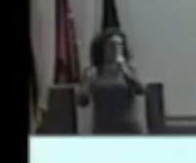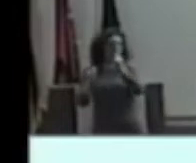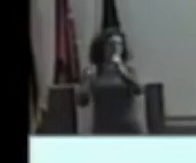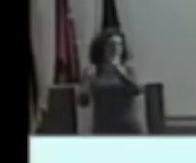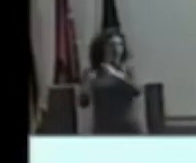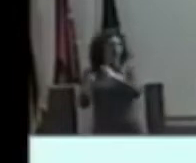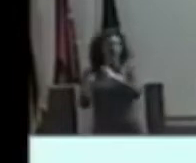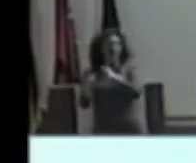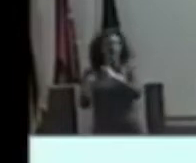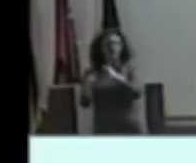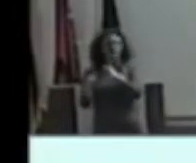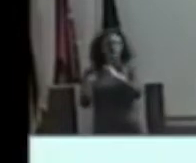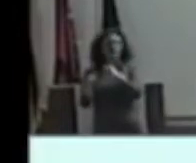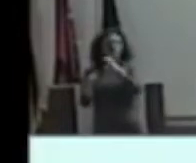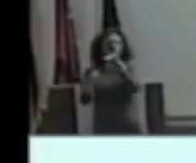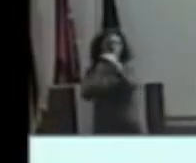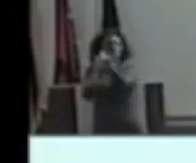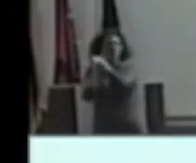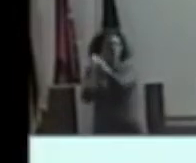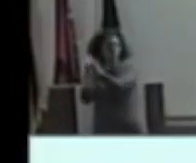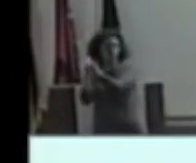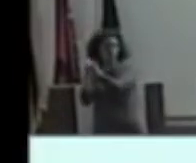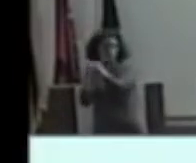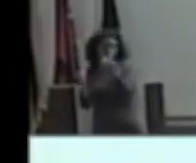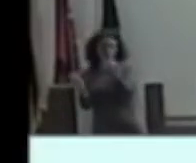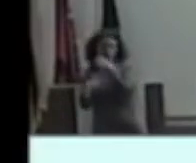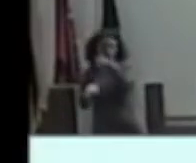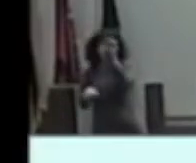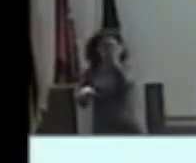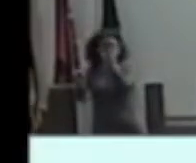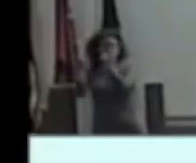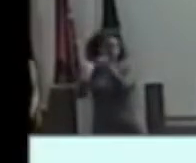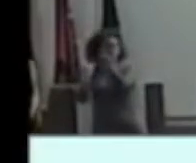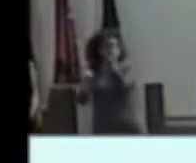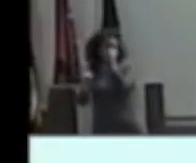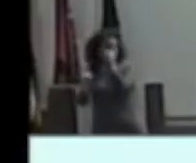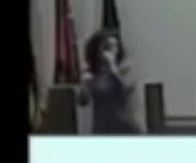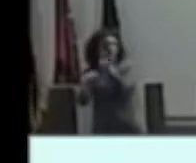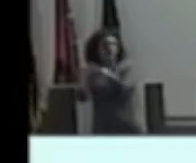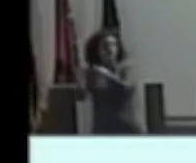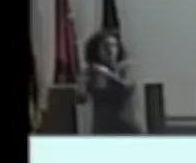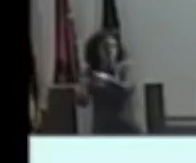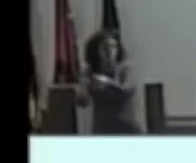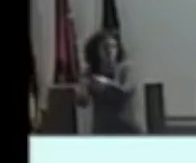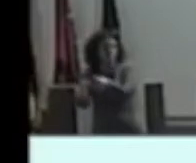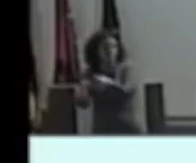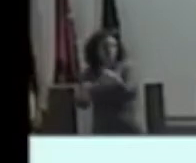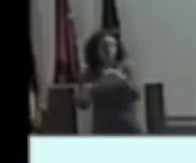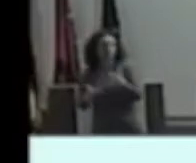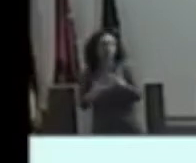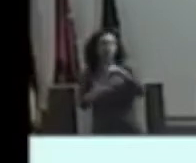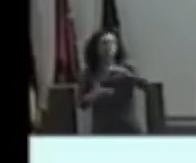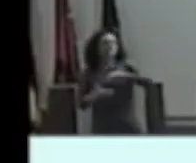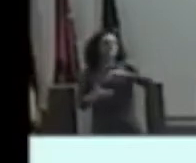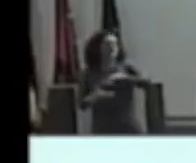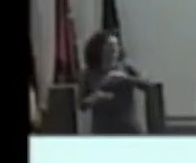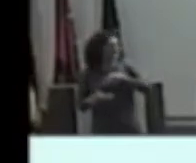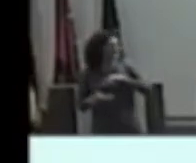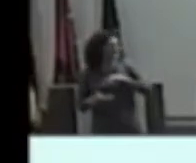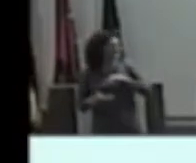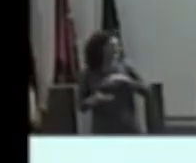cantidad de situaciones en las que tienes que tomar decisiones. Y hablábamos, siéntate un poquito, si quieres, que igual te